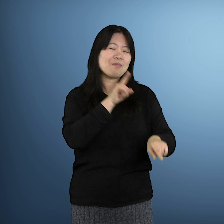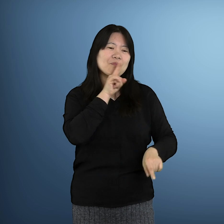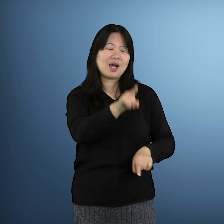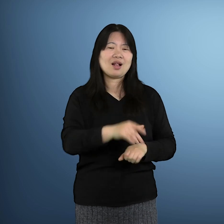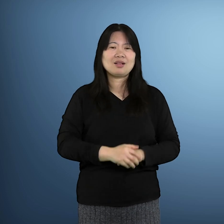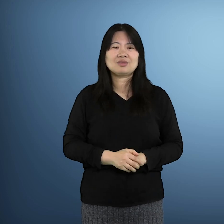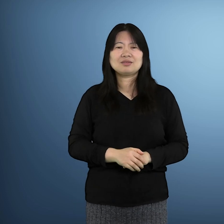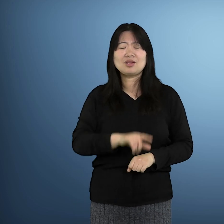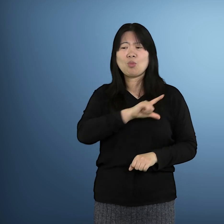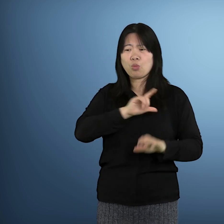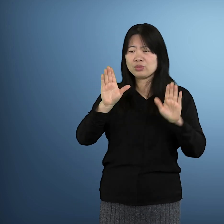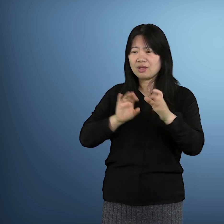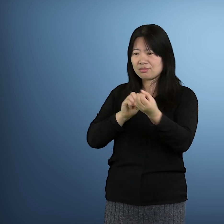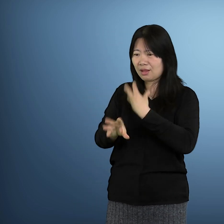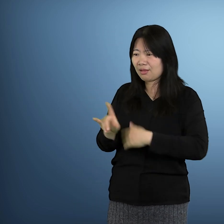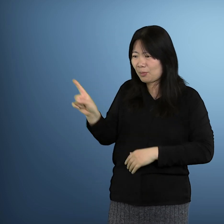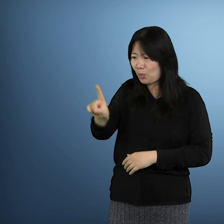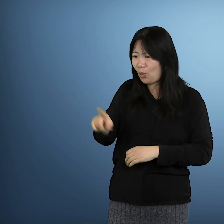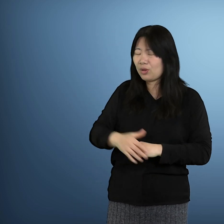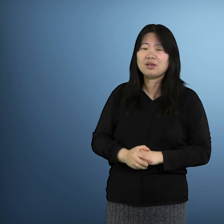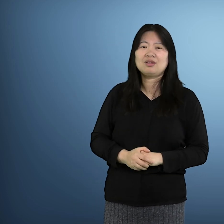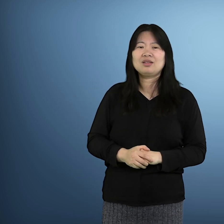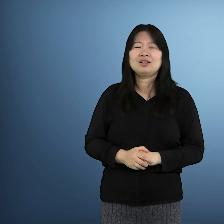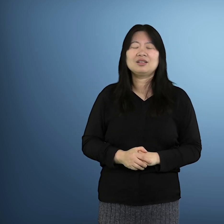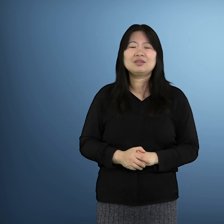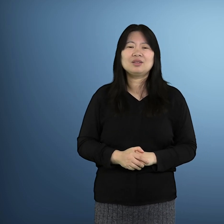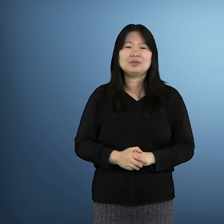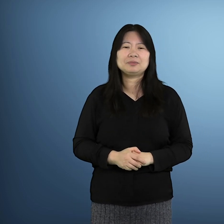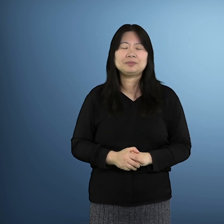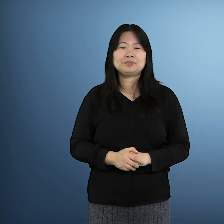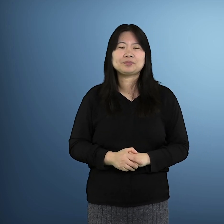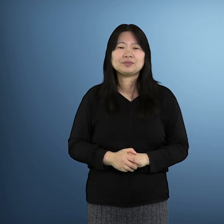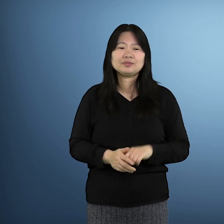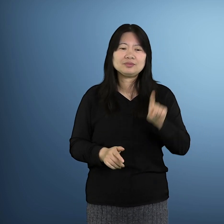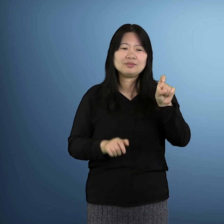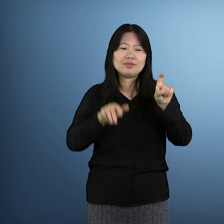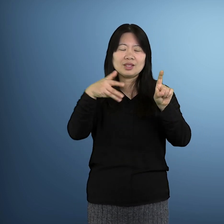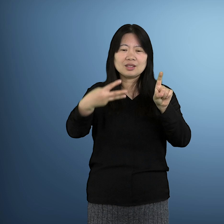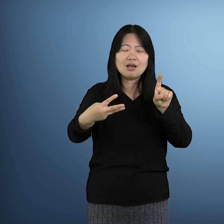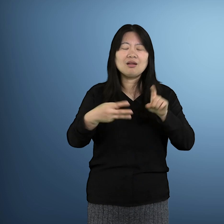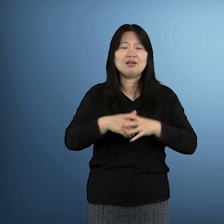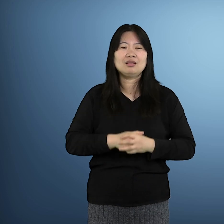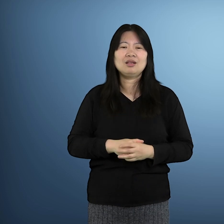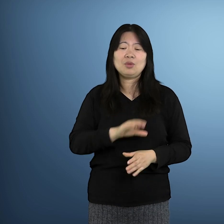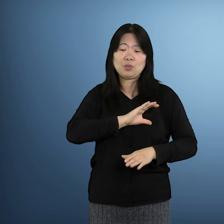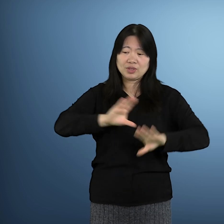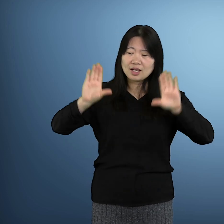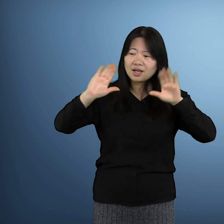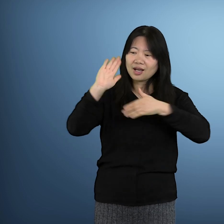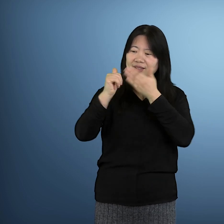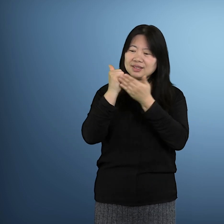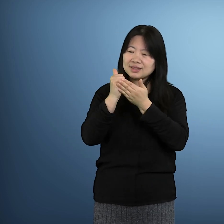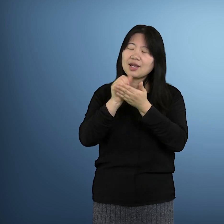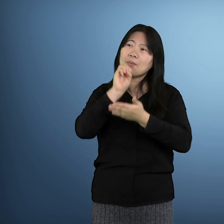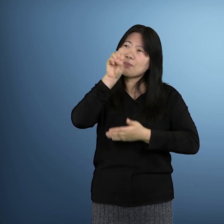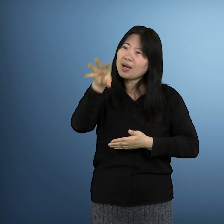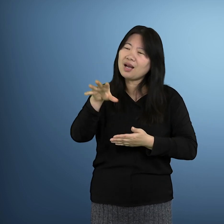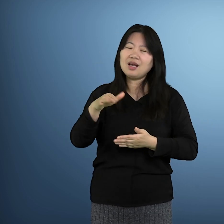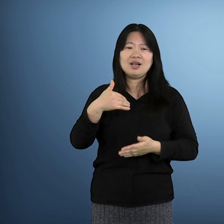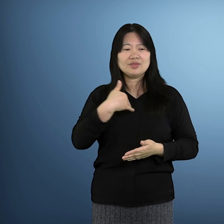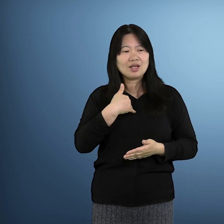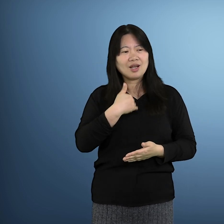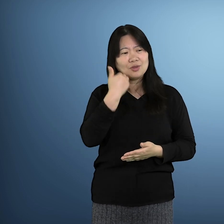근데 모세는 뭐라고 대답하죠? 모세는 이렇게 대답합니다. 11절 모세가 하나님께 이르되